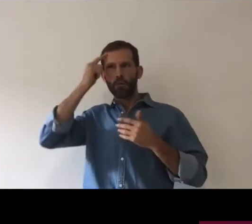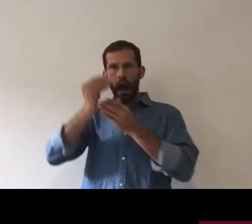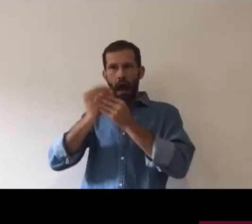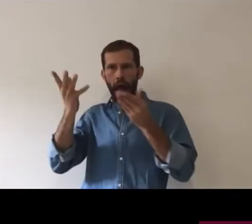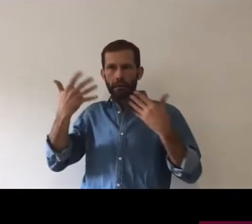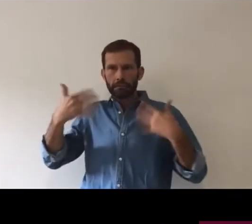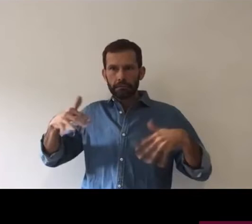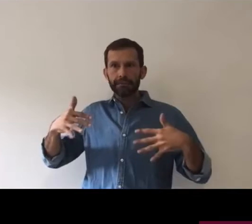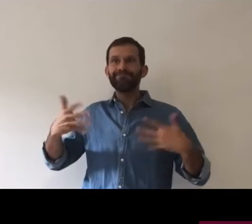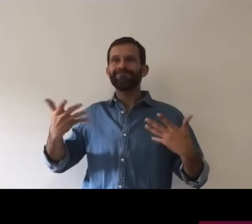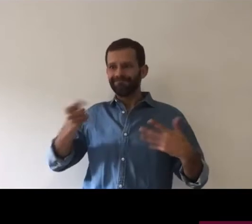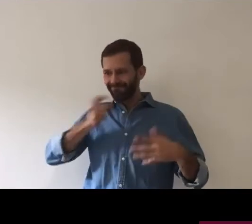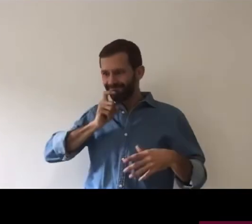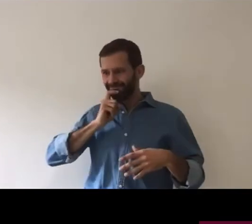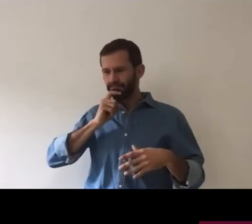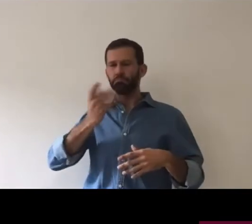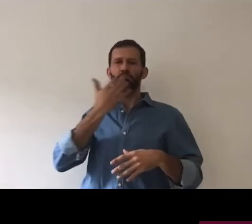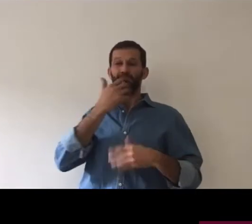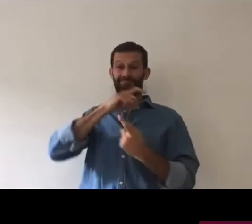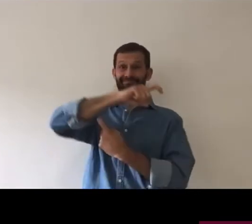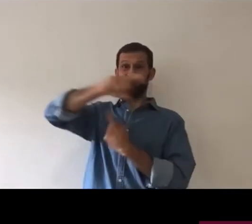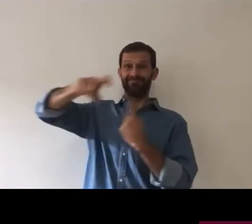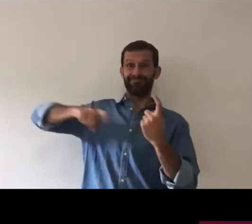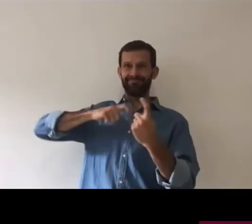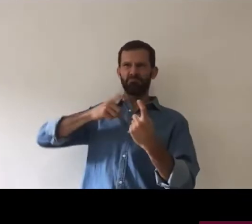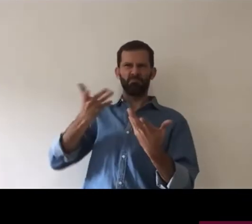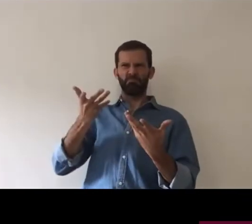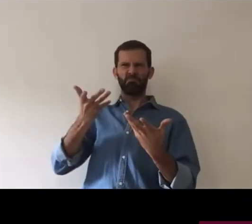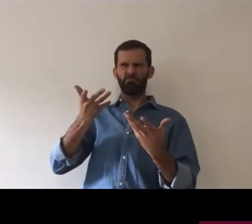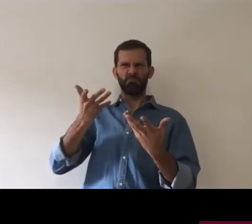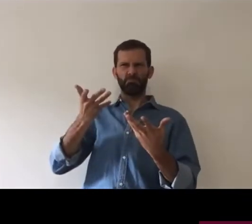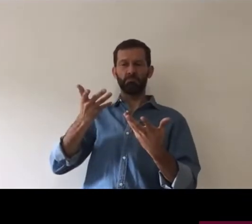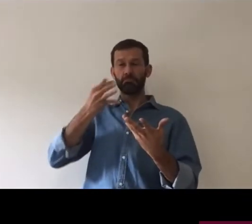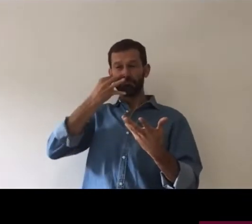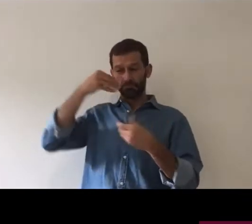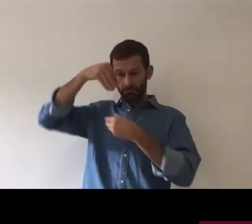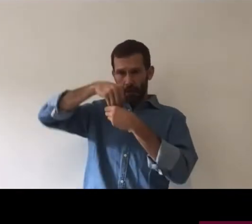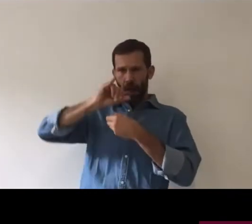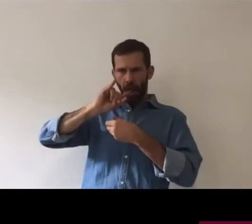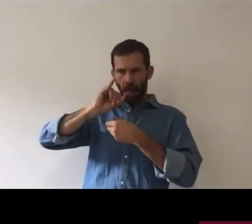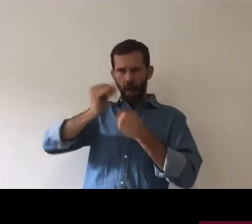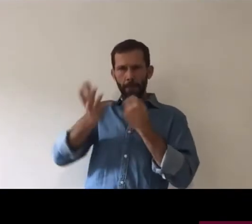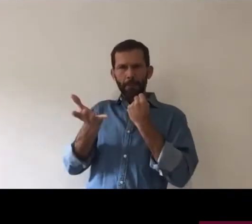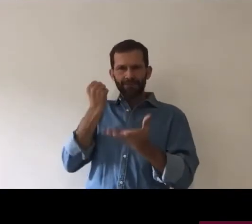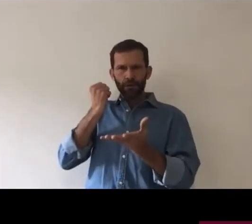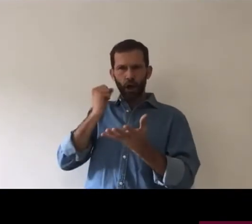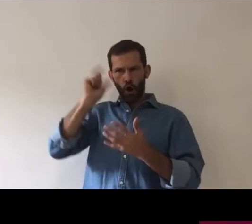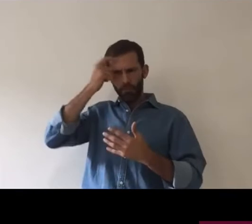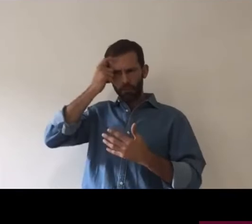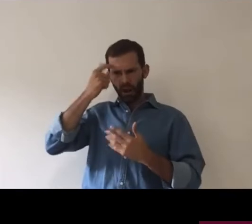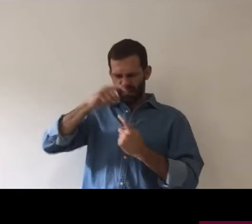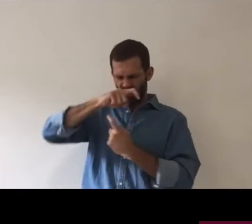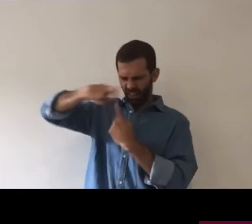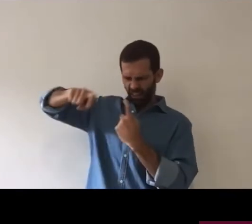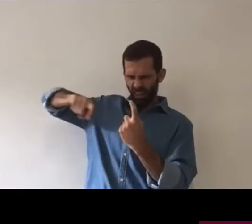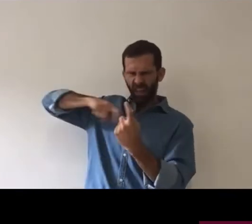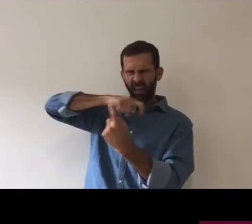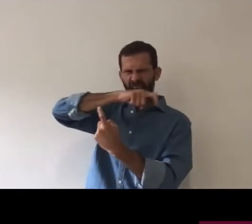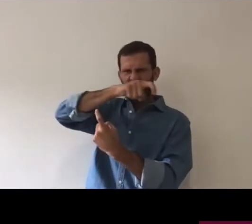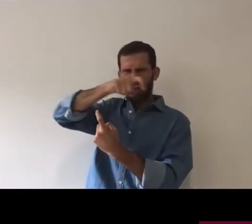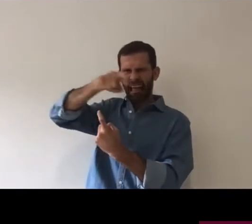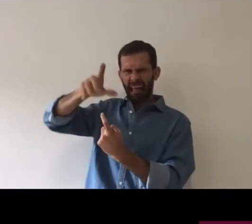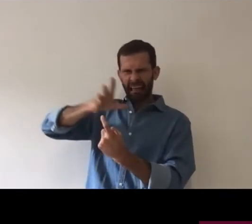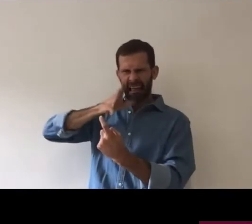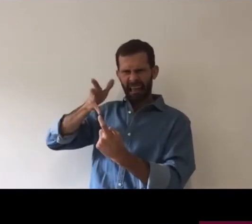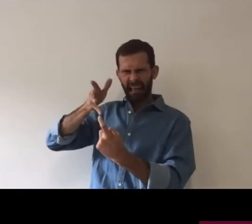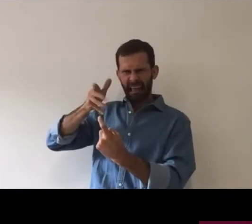este. Pero cuando hablamos de un concepto abstracto, ¿qué es lo que pasa? Ahí aparece la dificultad. Y este signo realmente